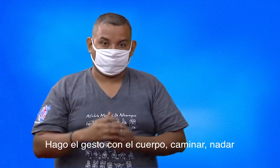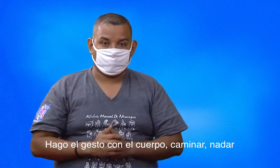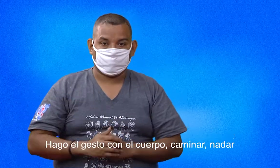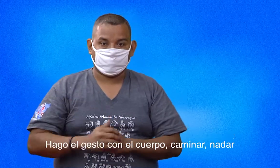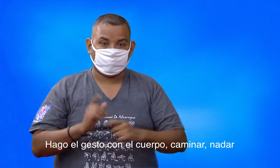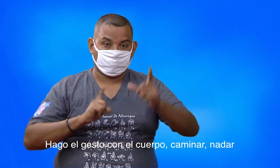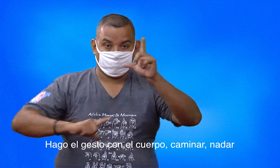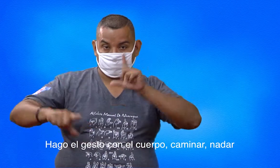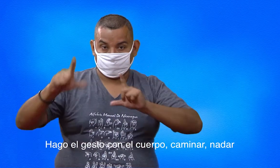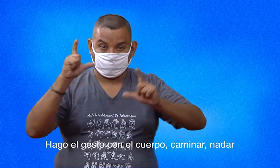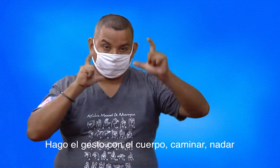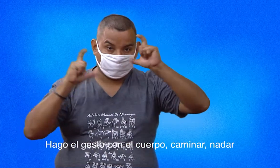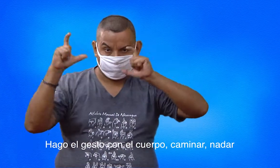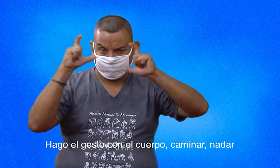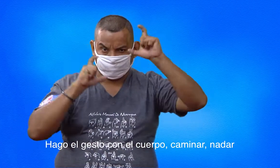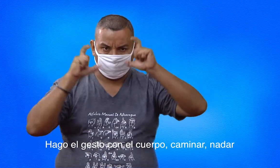Hago el gesto con el cuerpo,